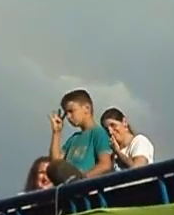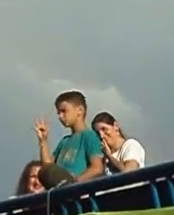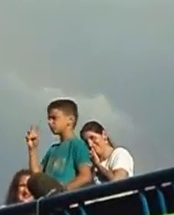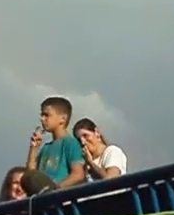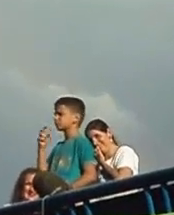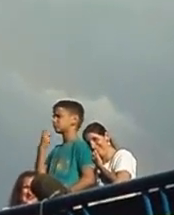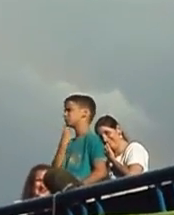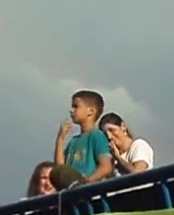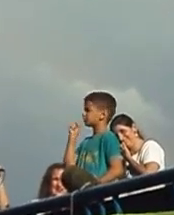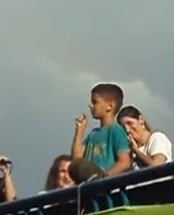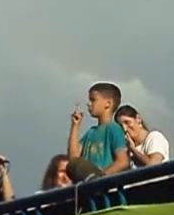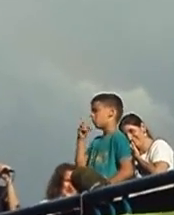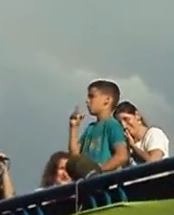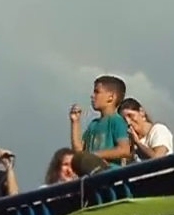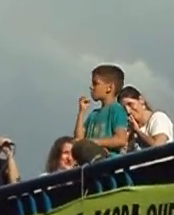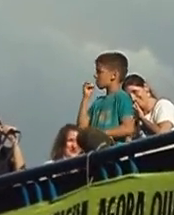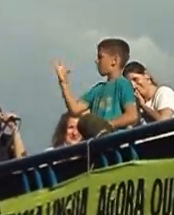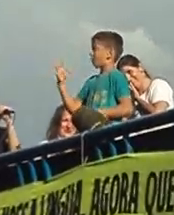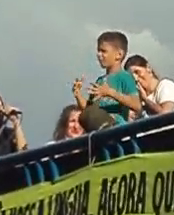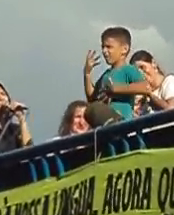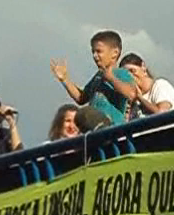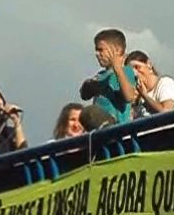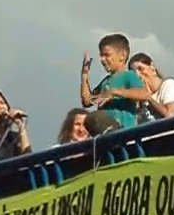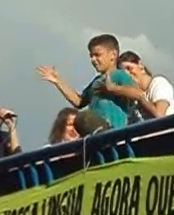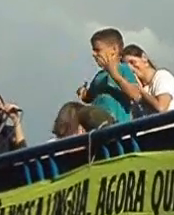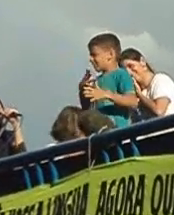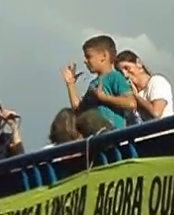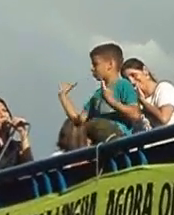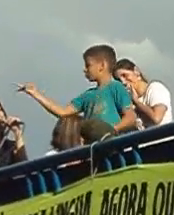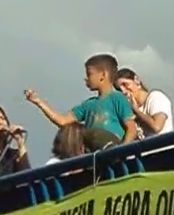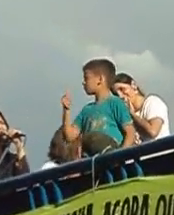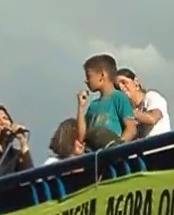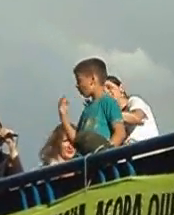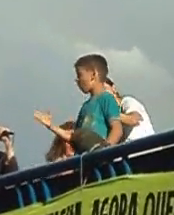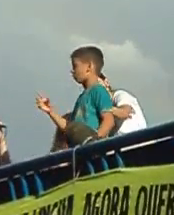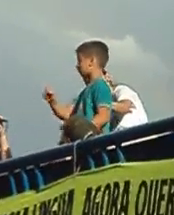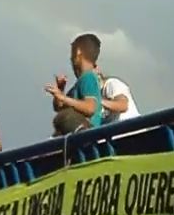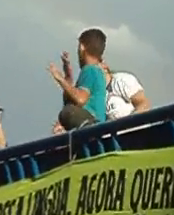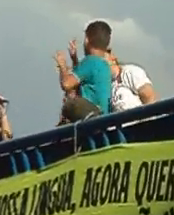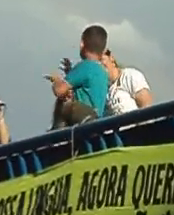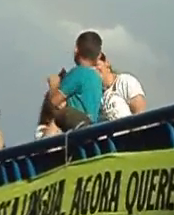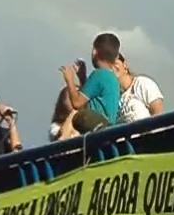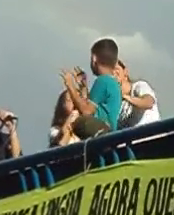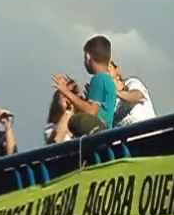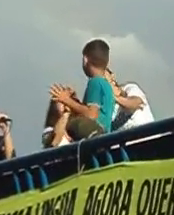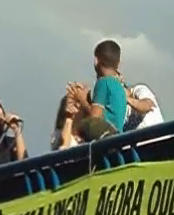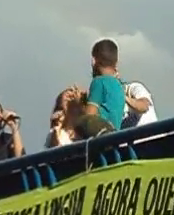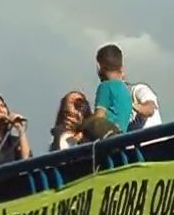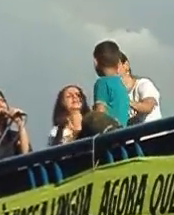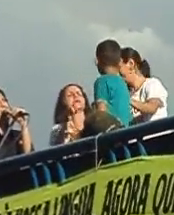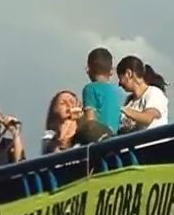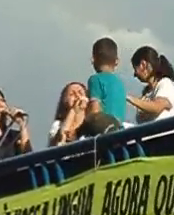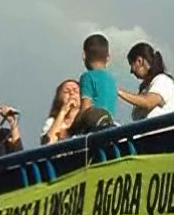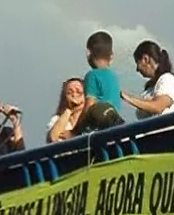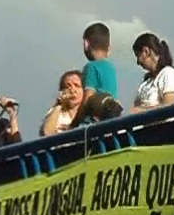dia e noite, durante todos os dias da semana, que a gente continue nesse movimento de alegria, né? Que foi muito bom a